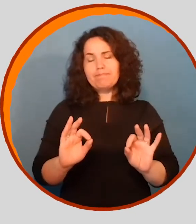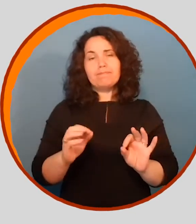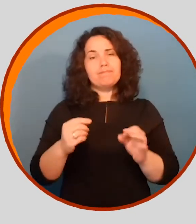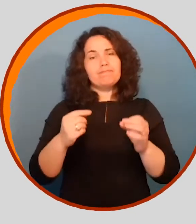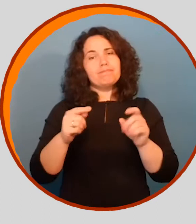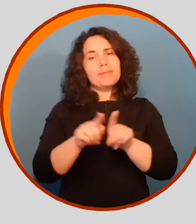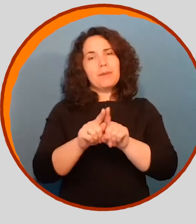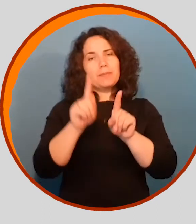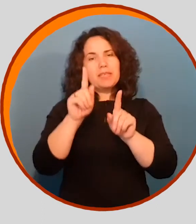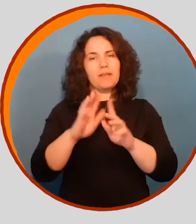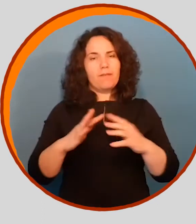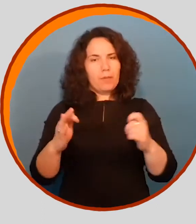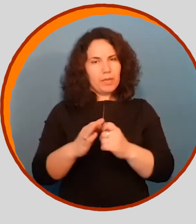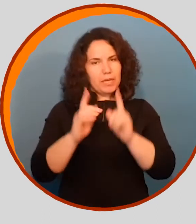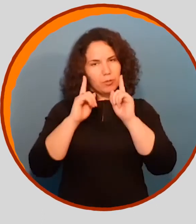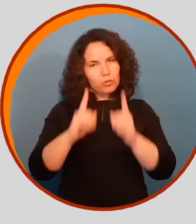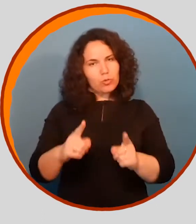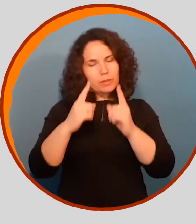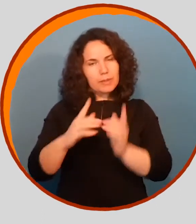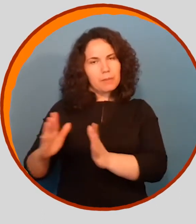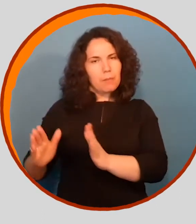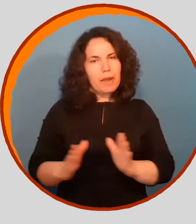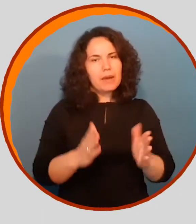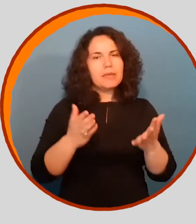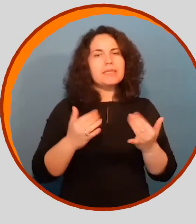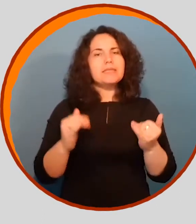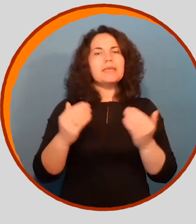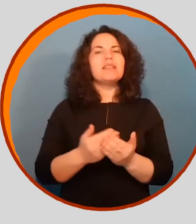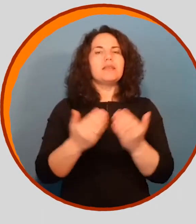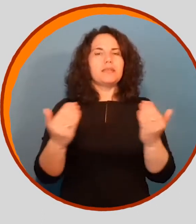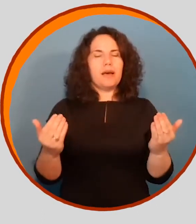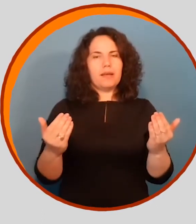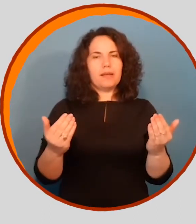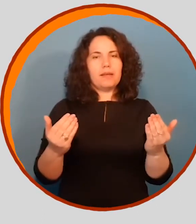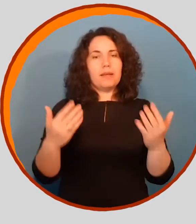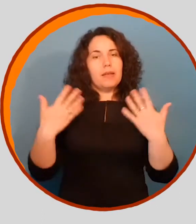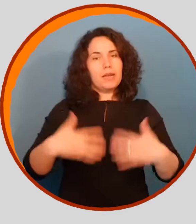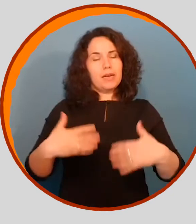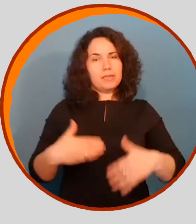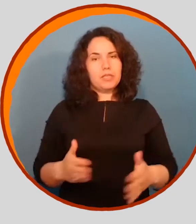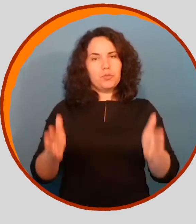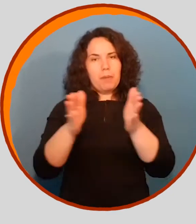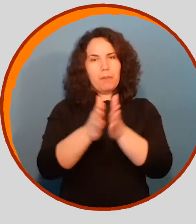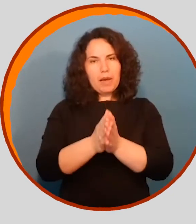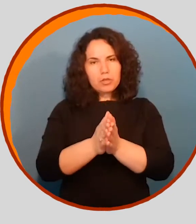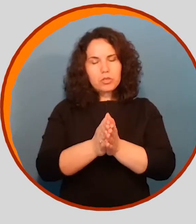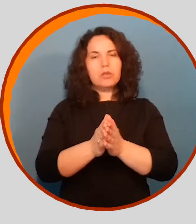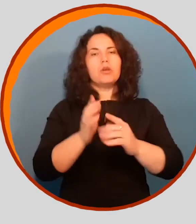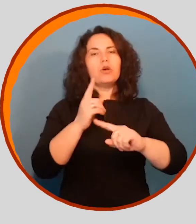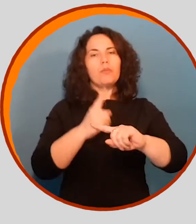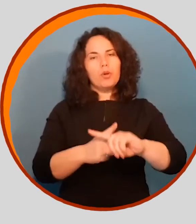familjet organizojnë veten e tyre në mënyrë që të kalojnë kohë bashkë, të argëtohen dhe të kryejnë gjithë